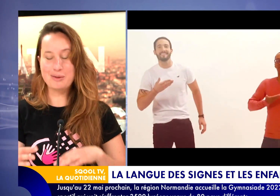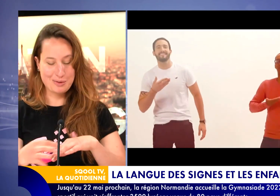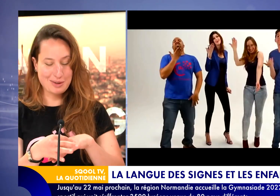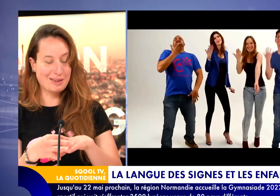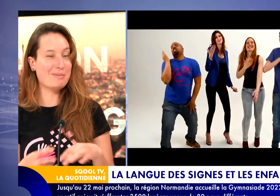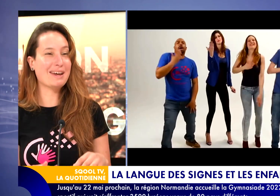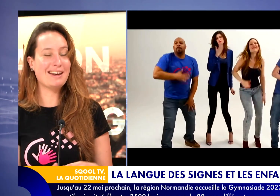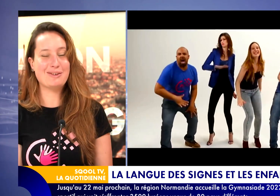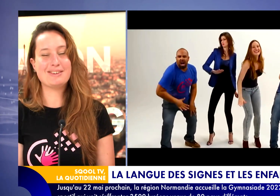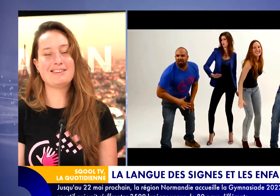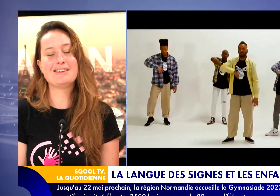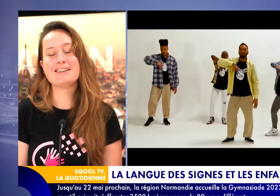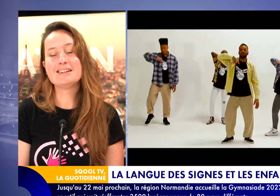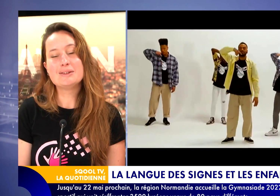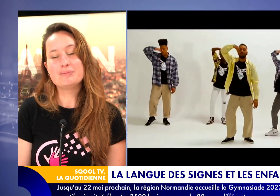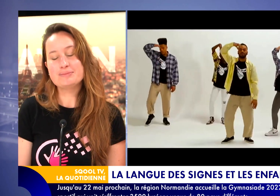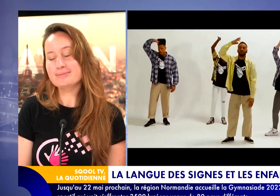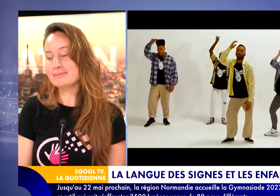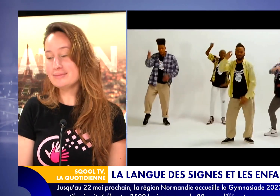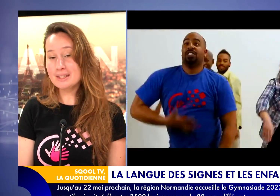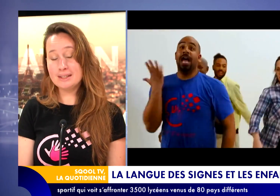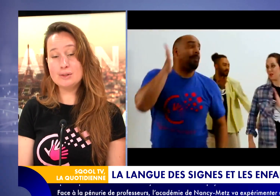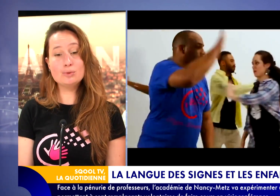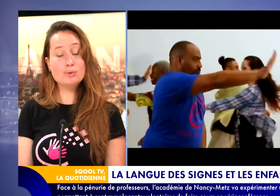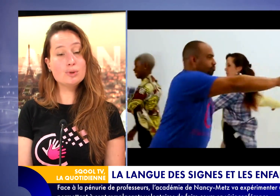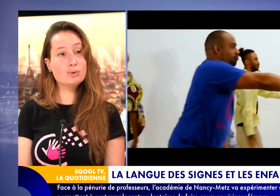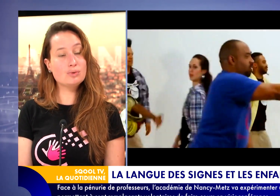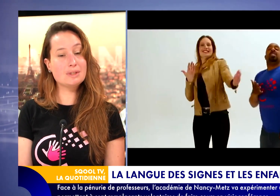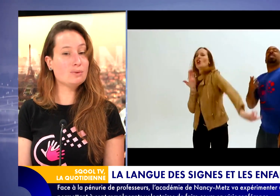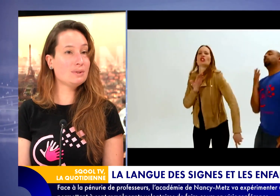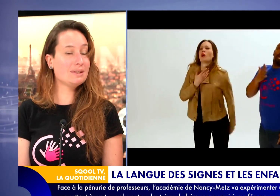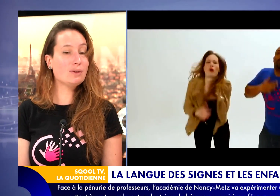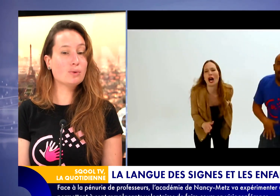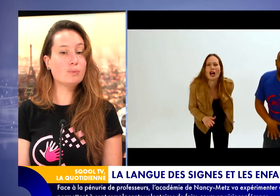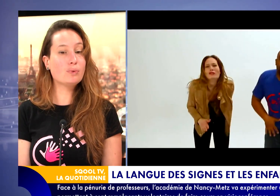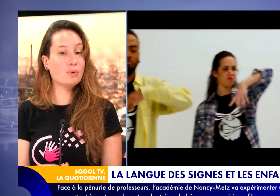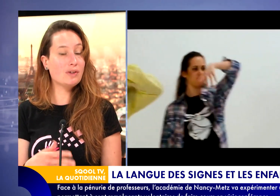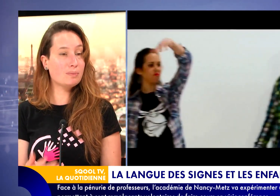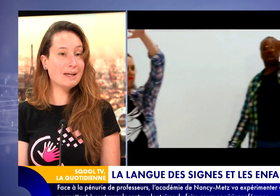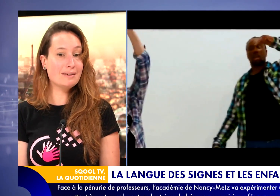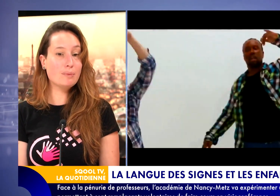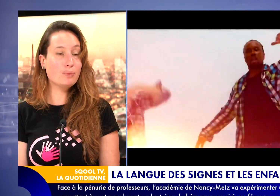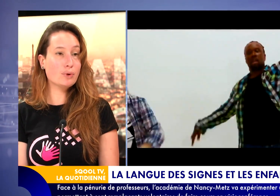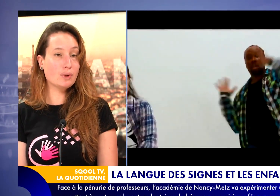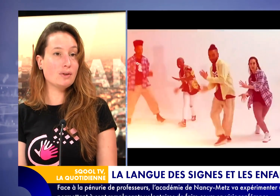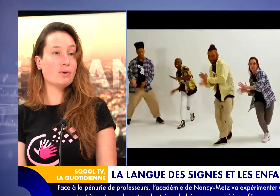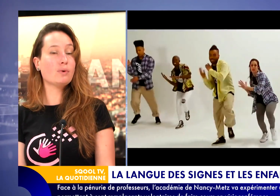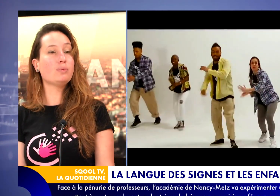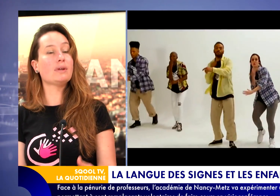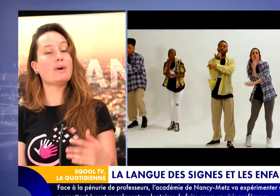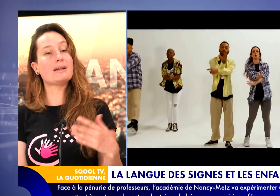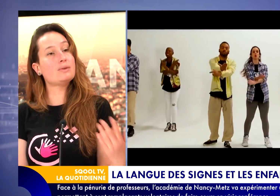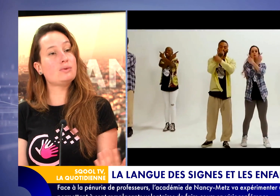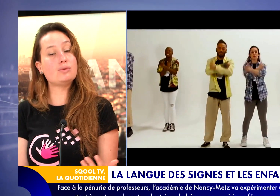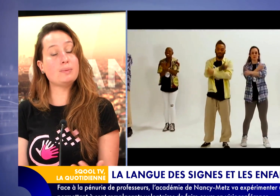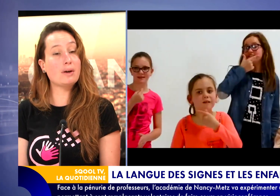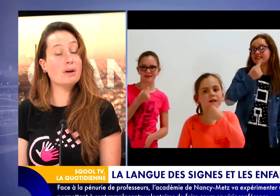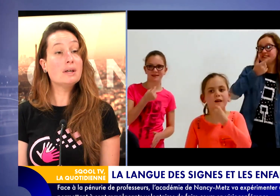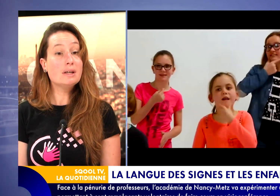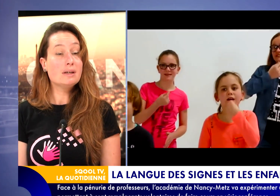C'était vraiment toujours en lien musique et pédagogie. Et du coup, Chou nous disait que pourquoi il se battait pour que les enfants puissent avoir accès aux études supérieures,